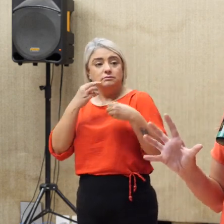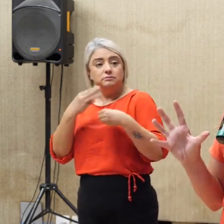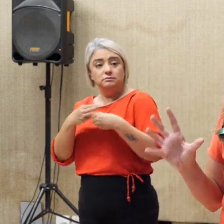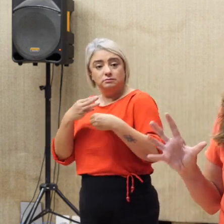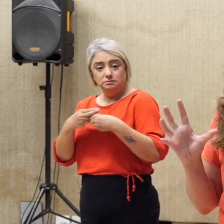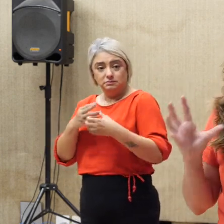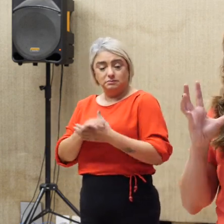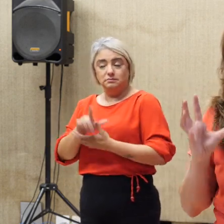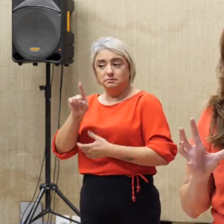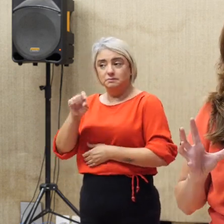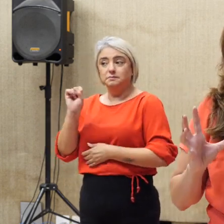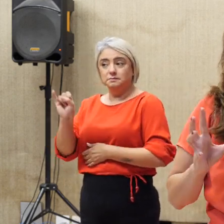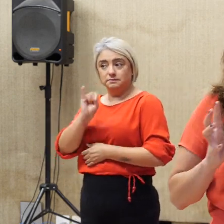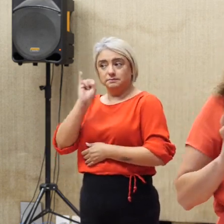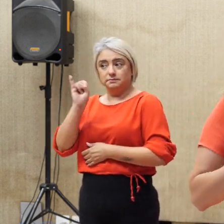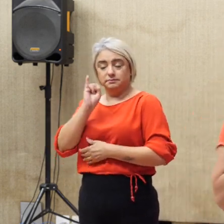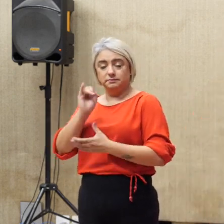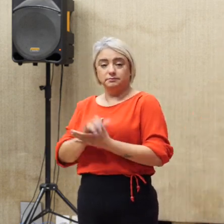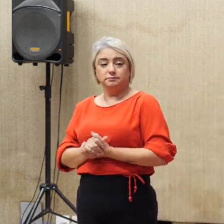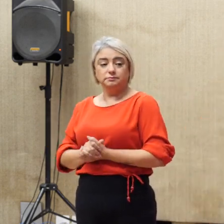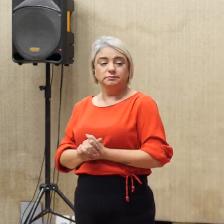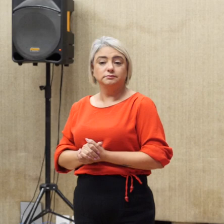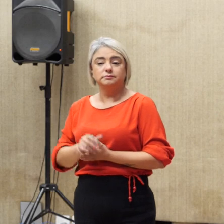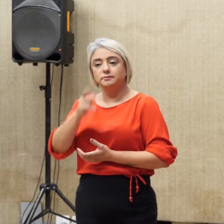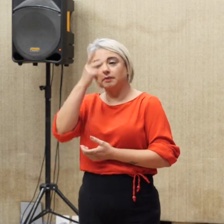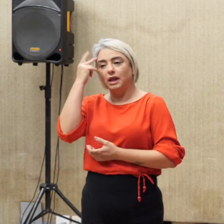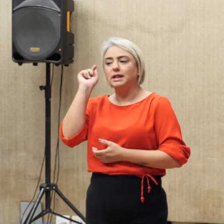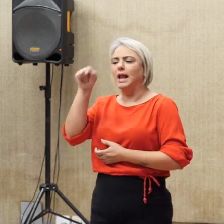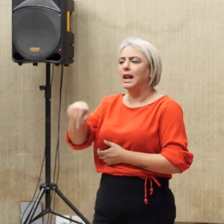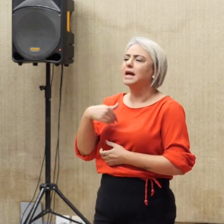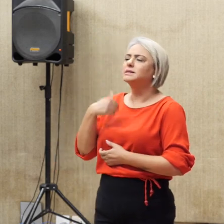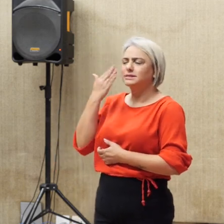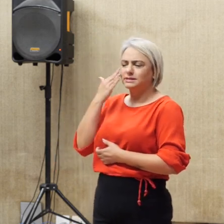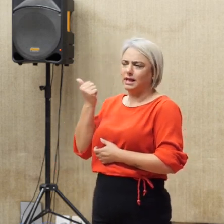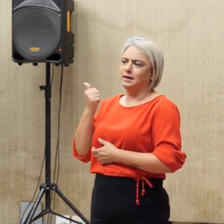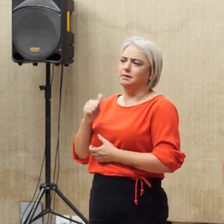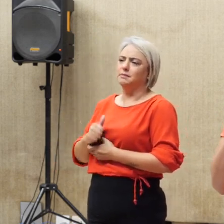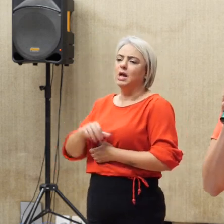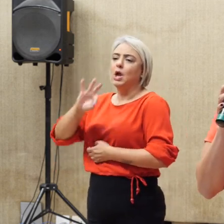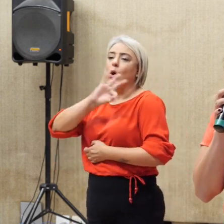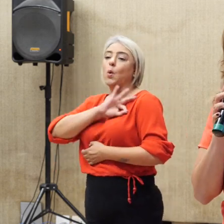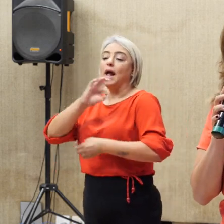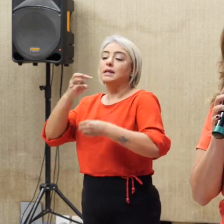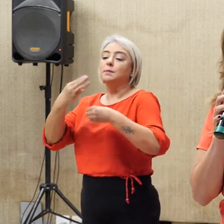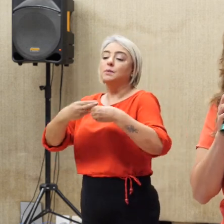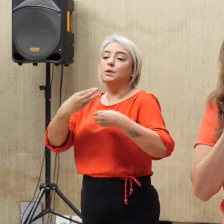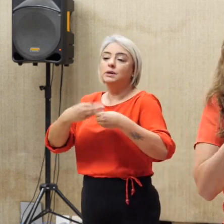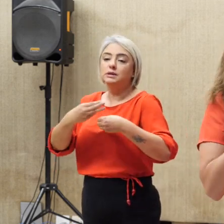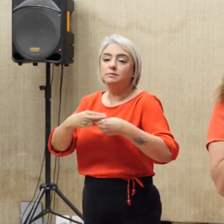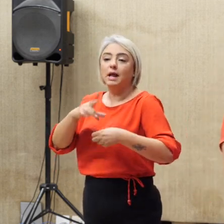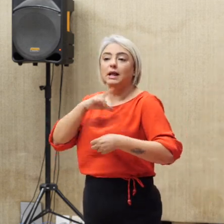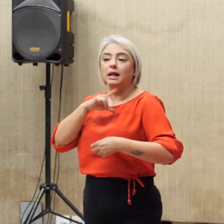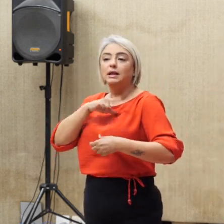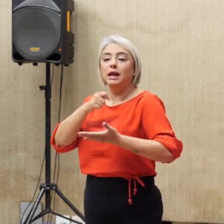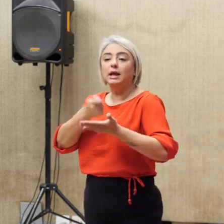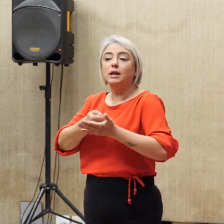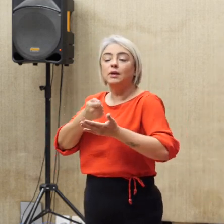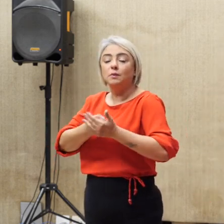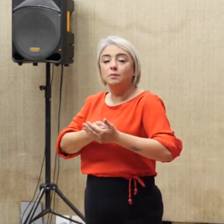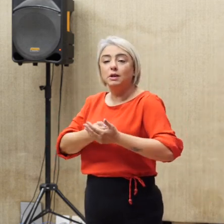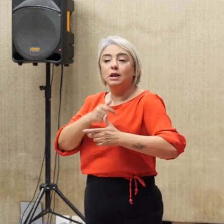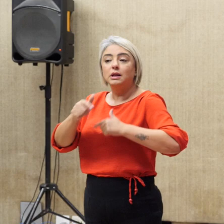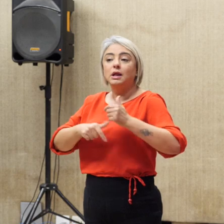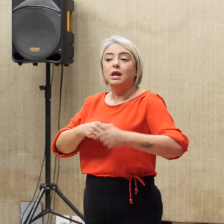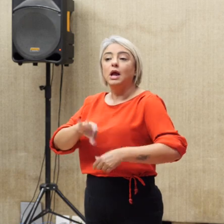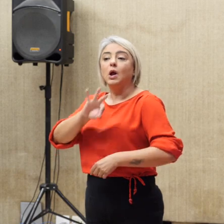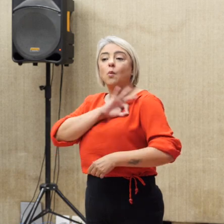municipais. Isso é muito importante, tá certo? Porque quem está na ponta sabe. Guarda municipal tem que cumprir papel